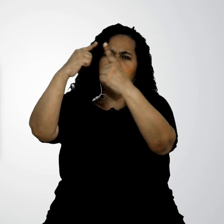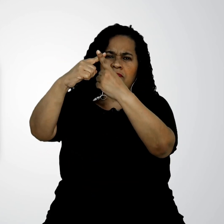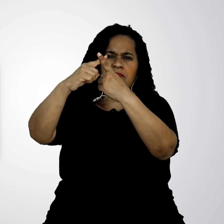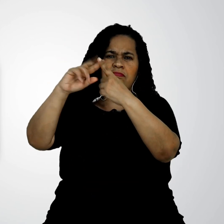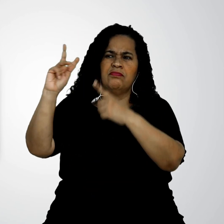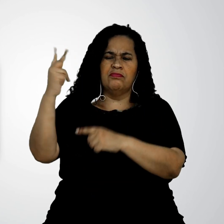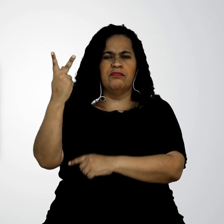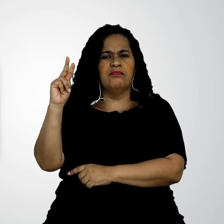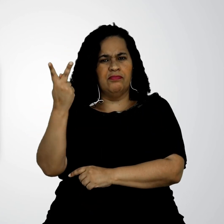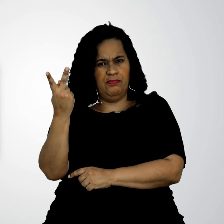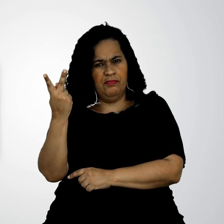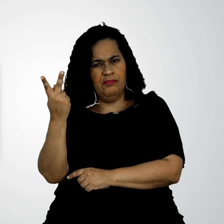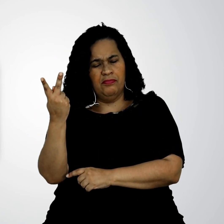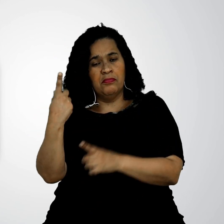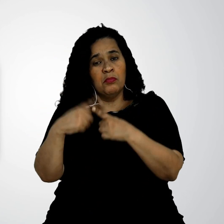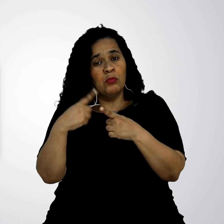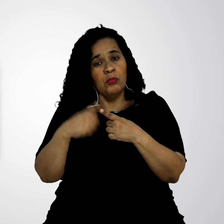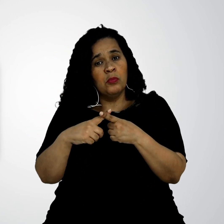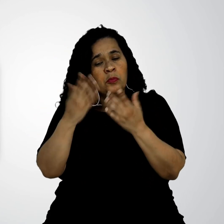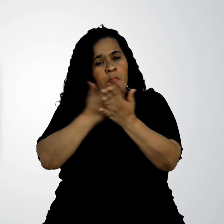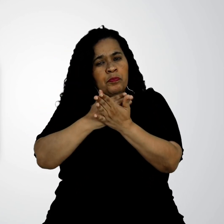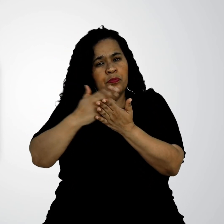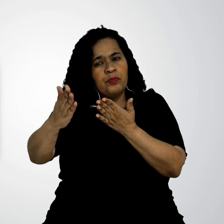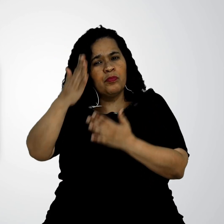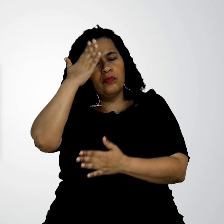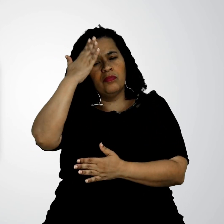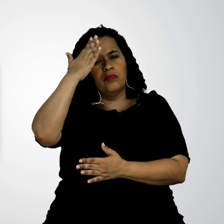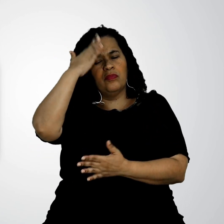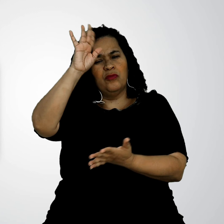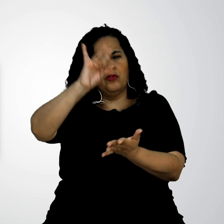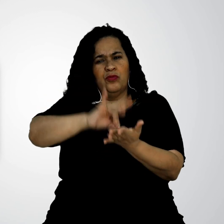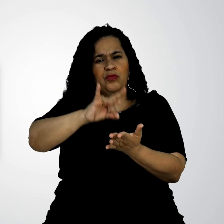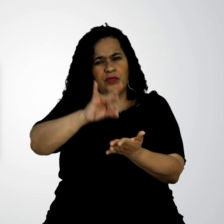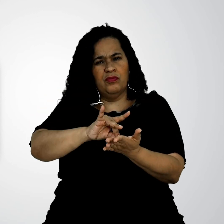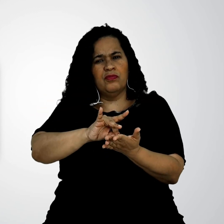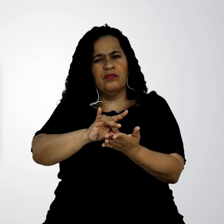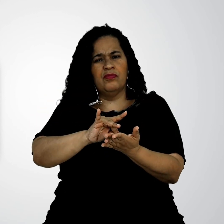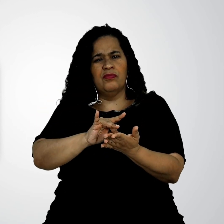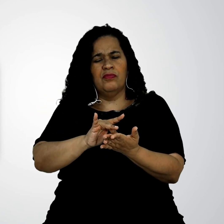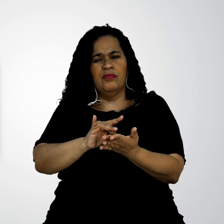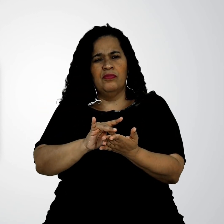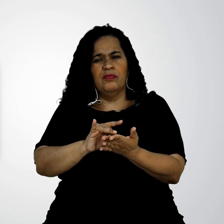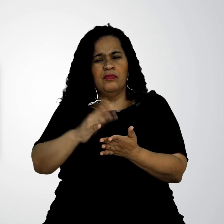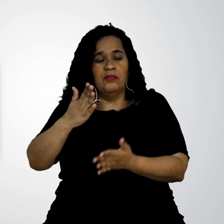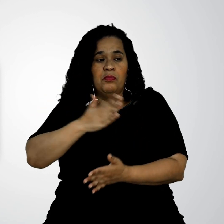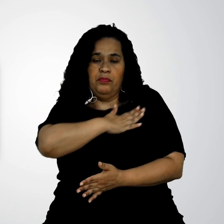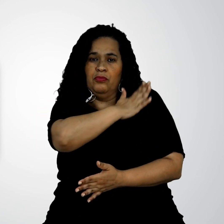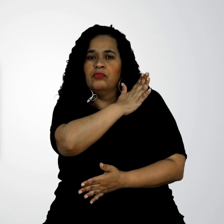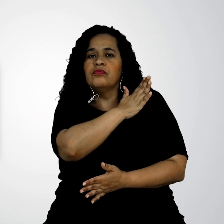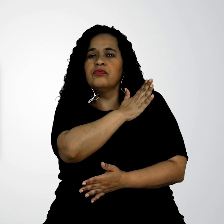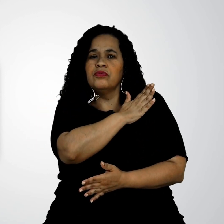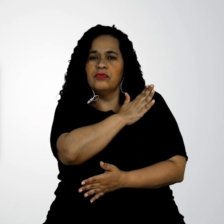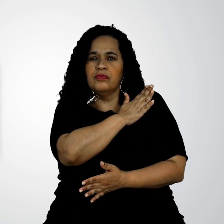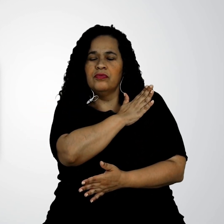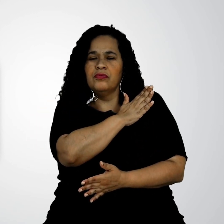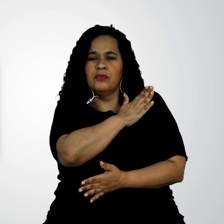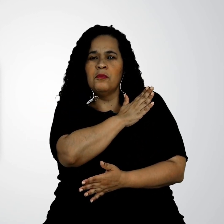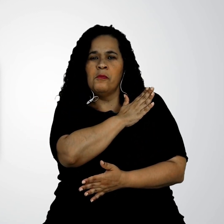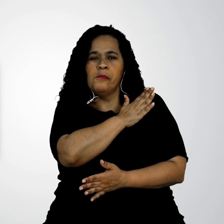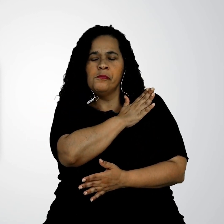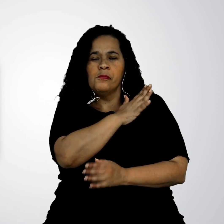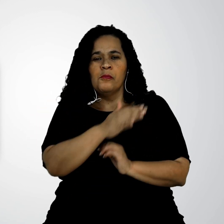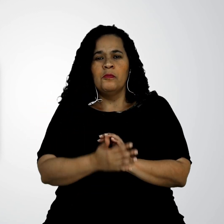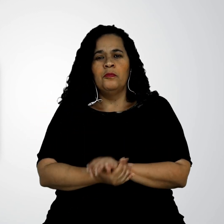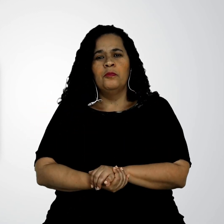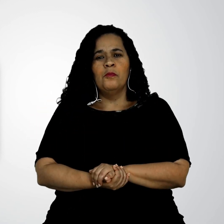homossexualidade. Quando a gente trata a homossexualidade como o único pecado sexual grave, aí é preconceito. É preconceito. Isso é preconceito. Então, assim,